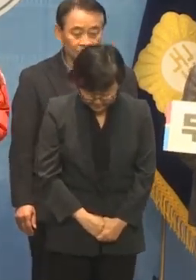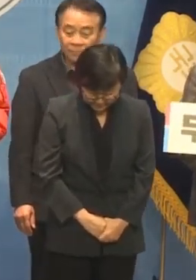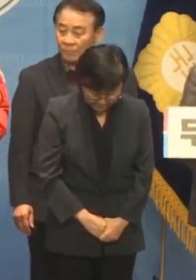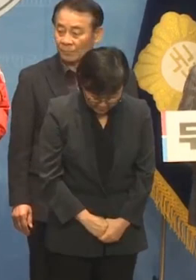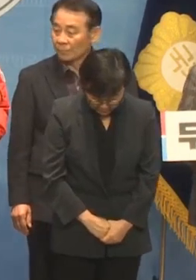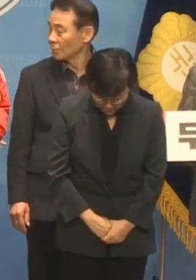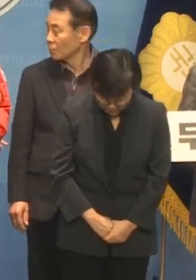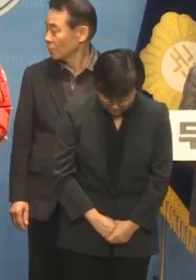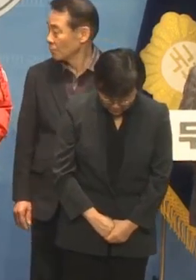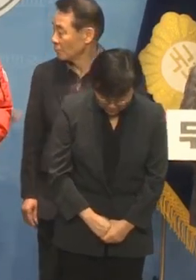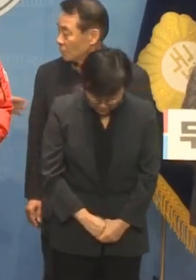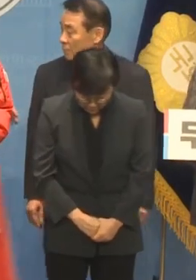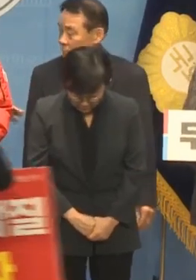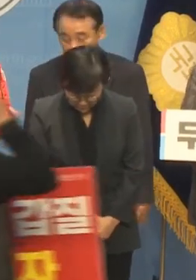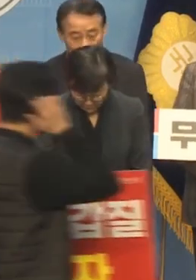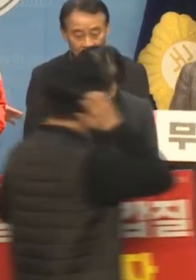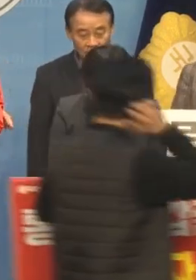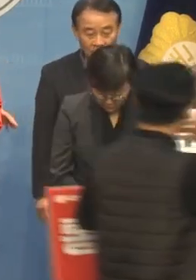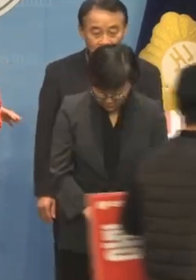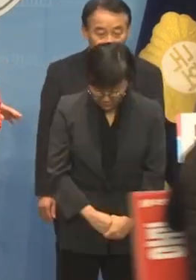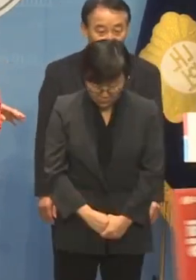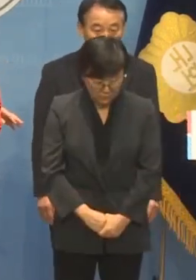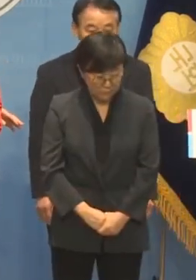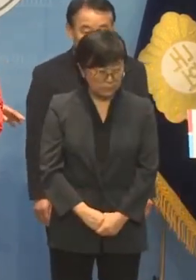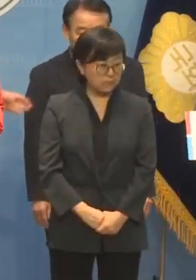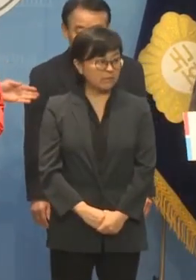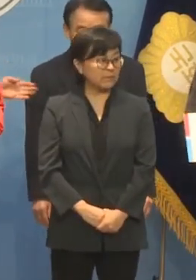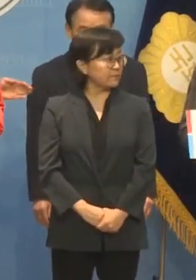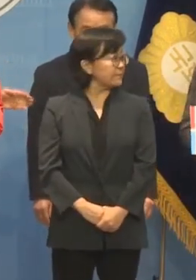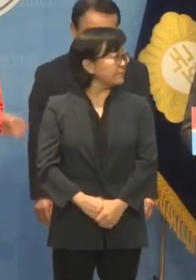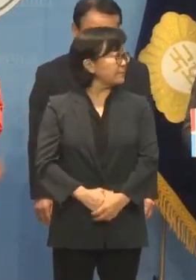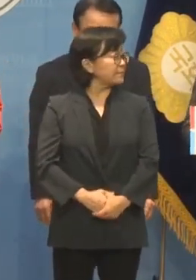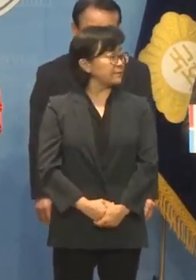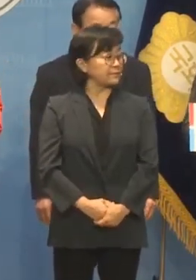좀 뒤로 빠져줘야 되는데 이게 안 보인다. 이게 아니